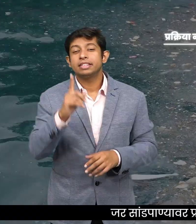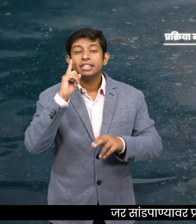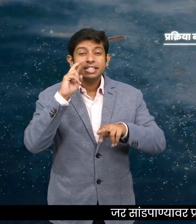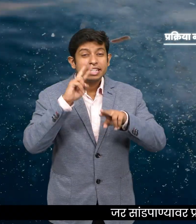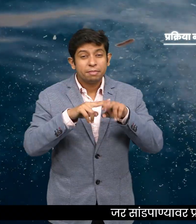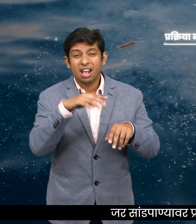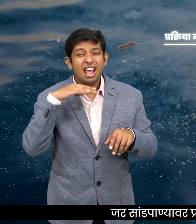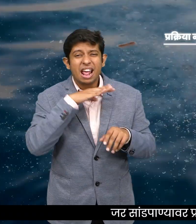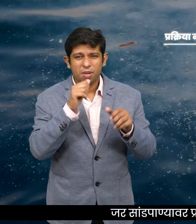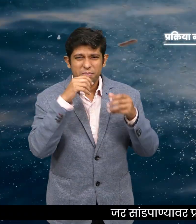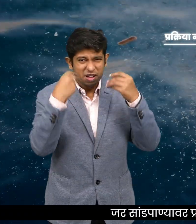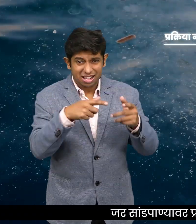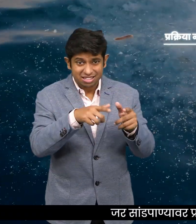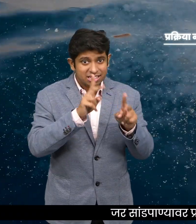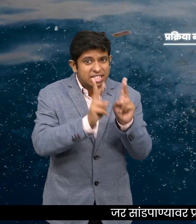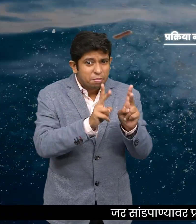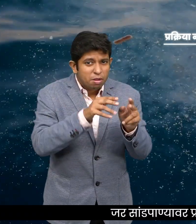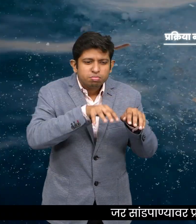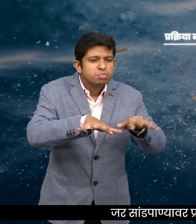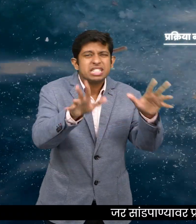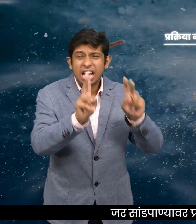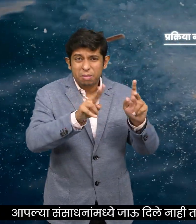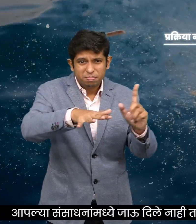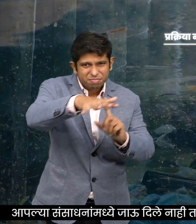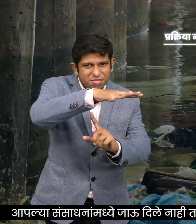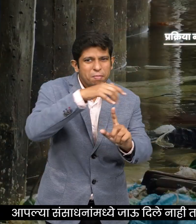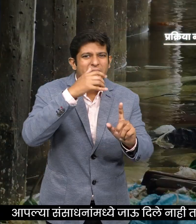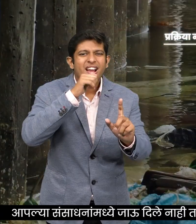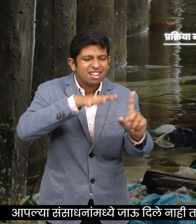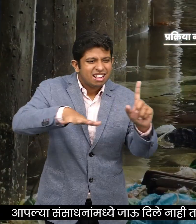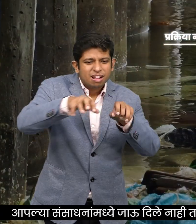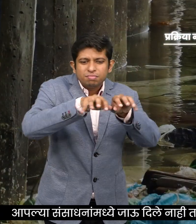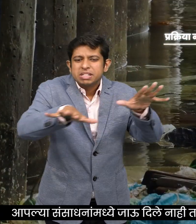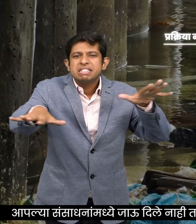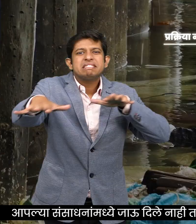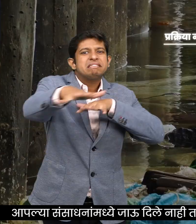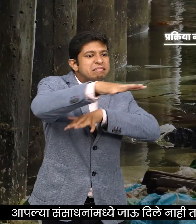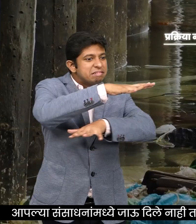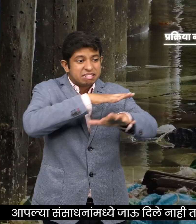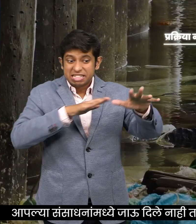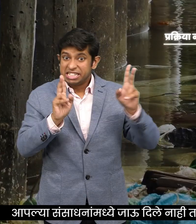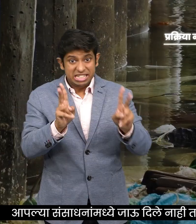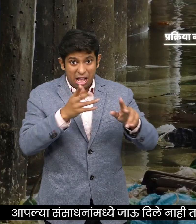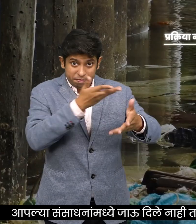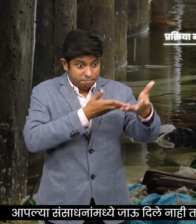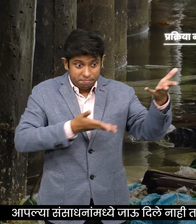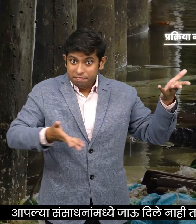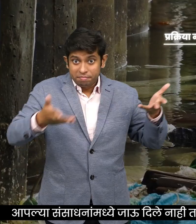जर सांडपाण्यावर प्रक्रिया केली नाही आणि ते आपल्याला संसाधनांमध्ये जाऊ दिले नाही तर